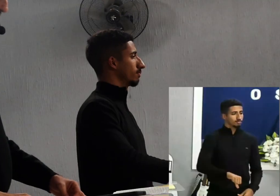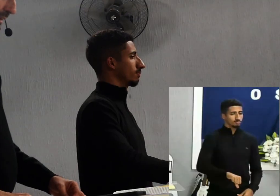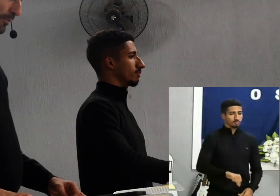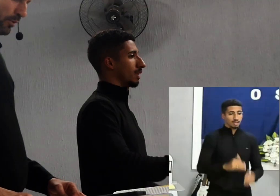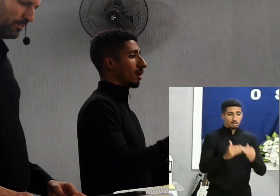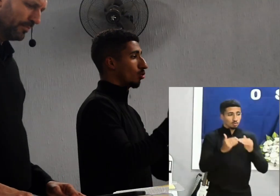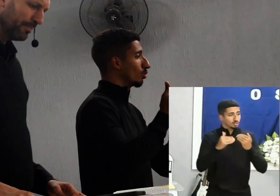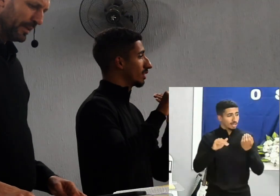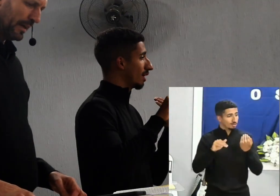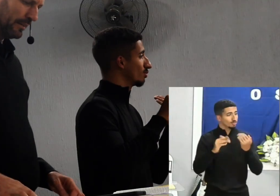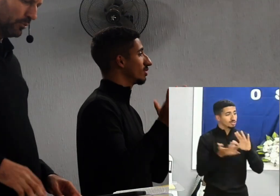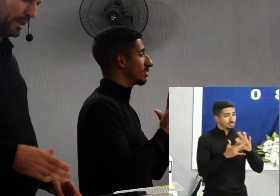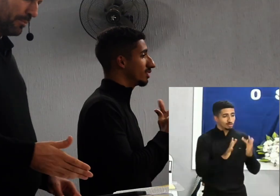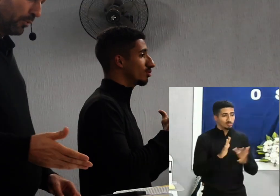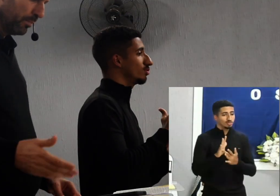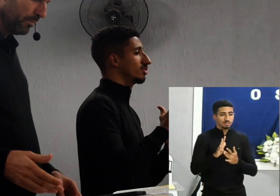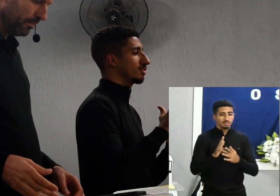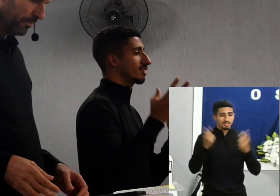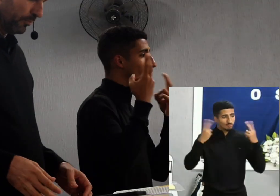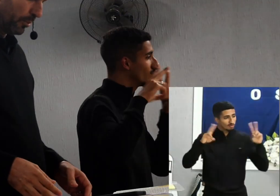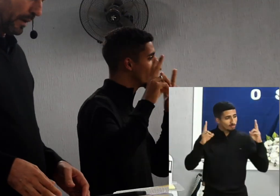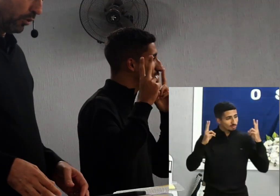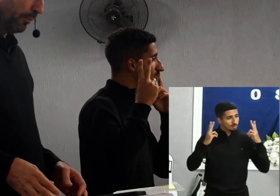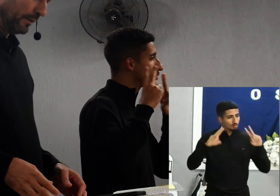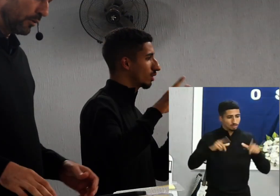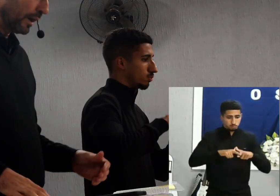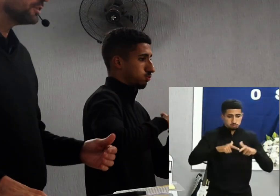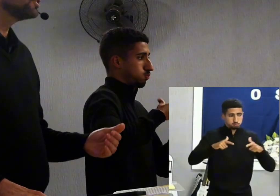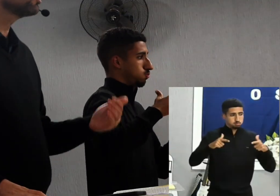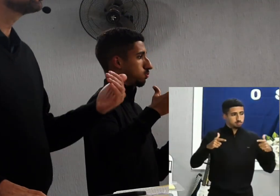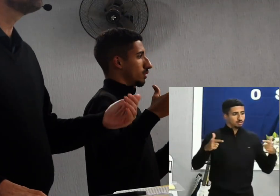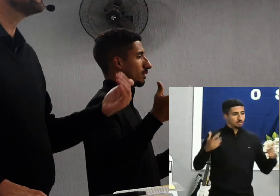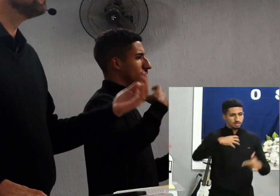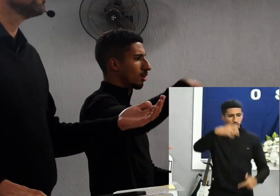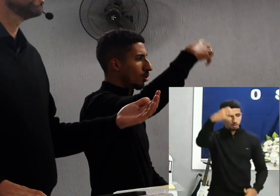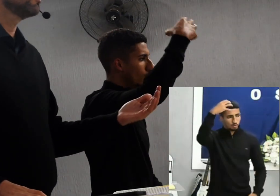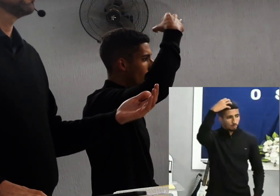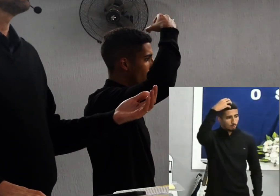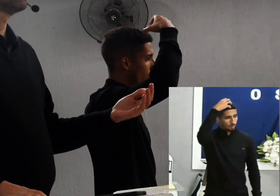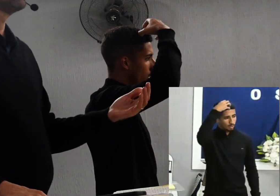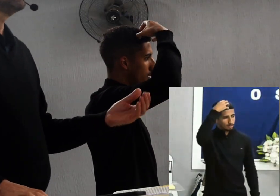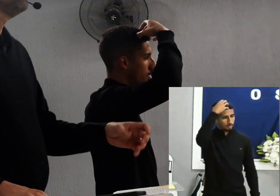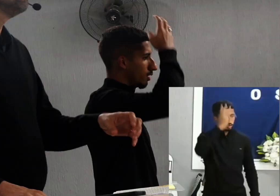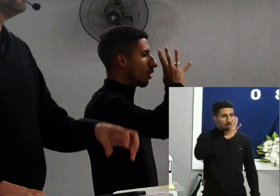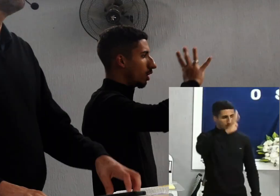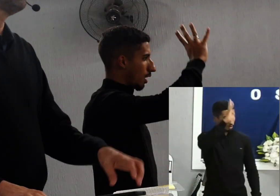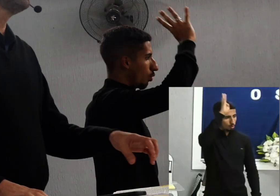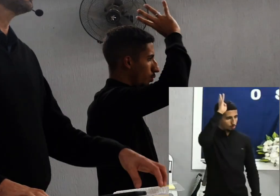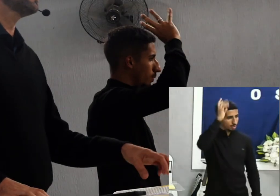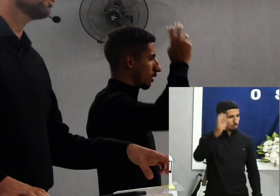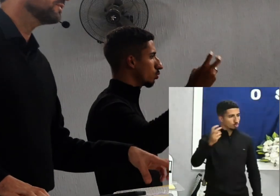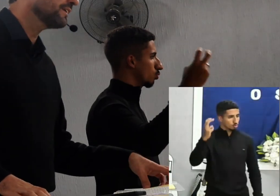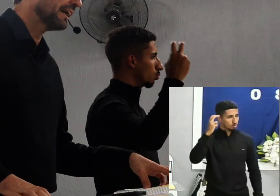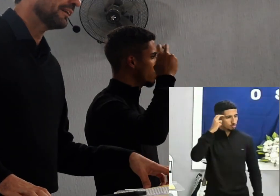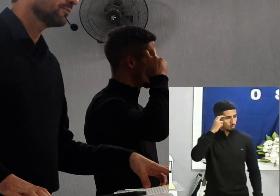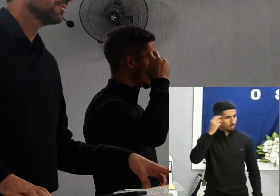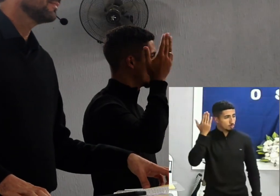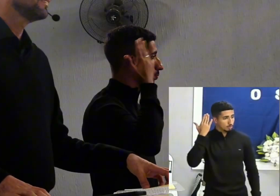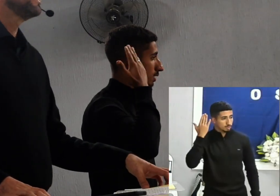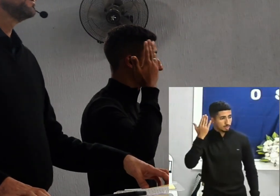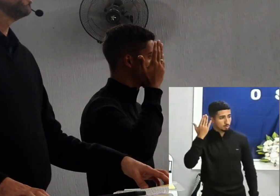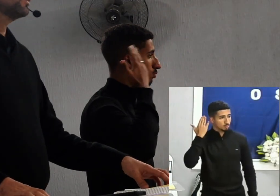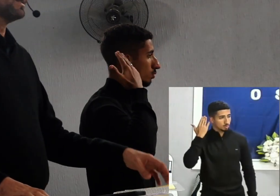Algo terrível. No tempo do Império Romano era o castigo supremo. Um romano não podia ser